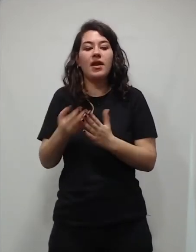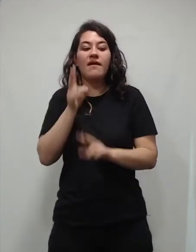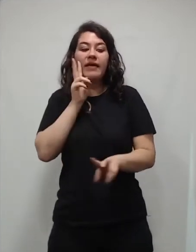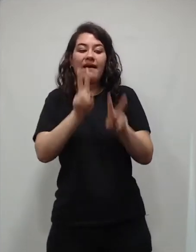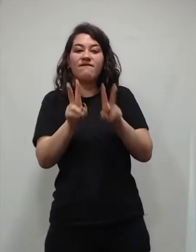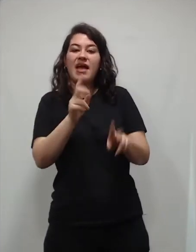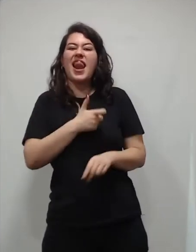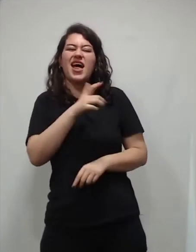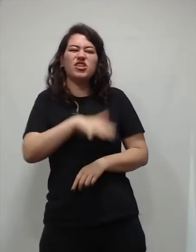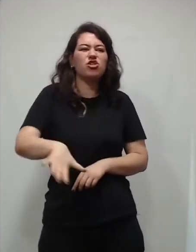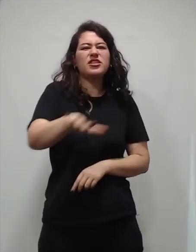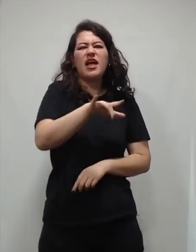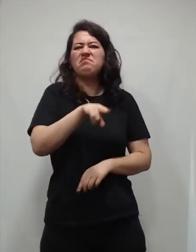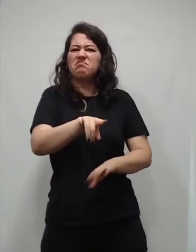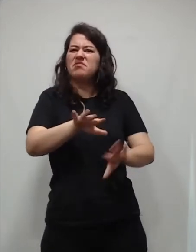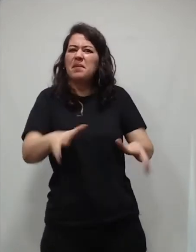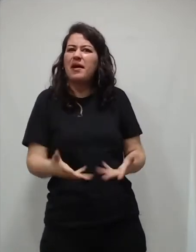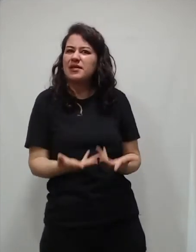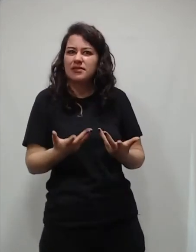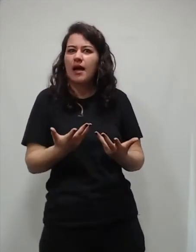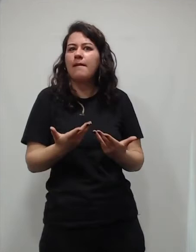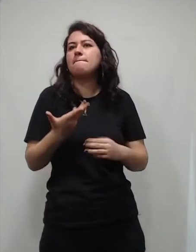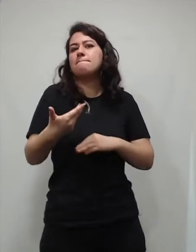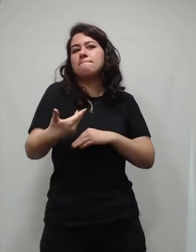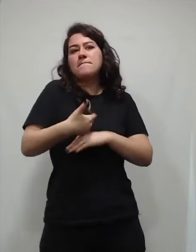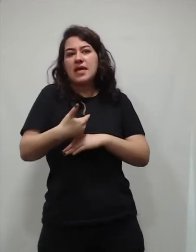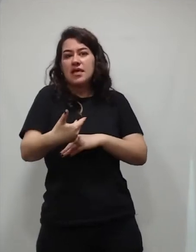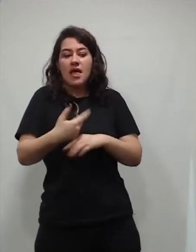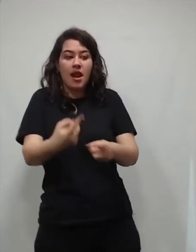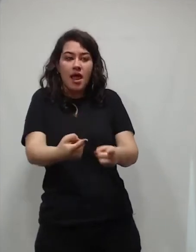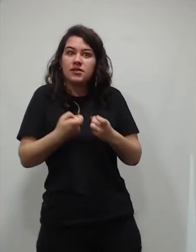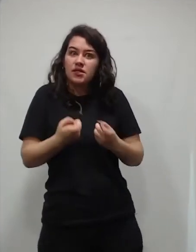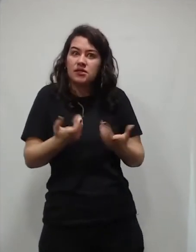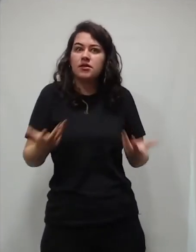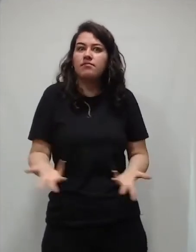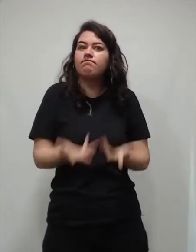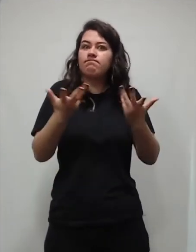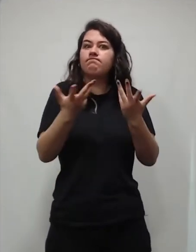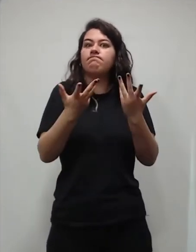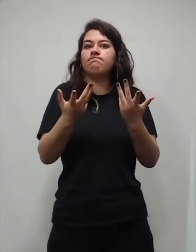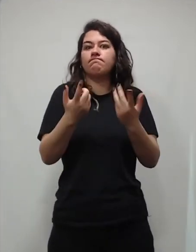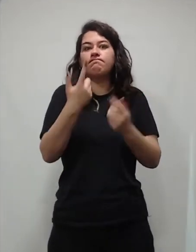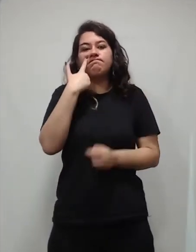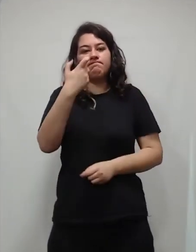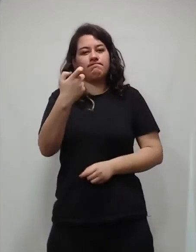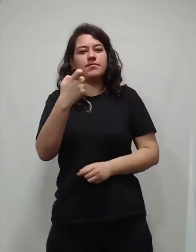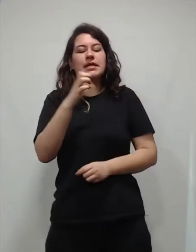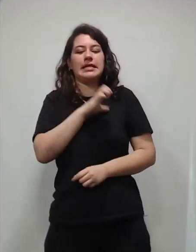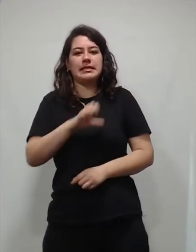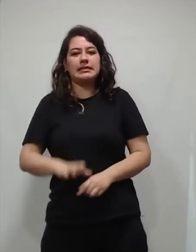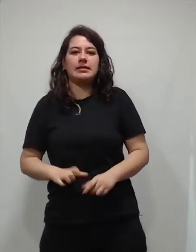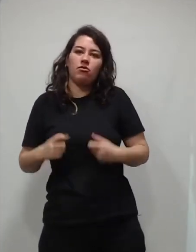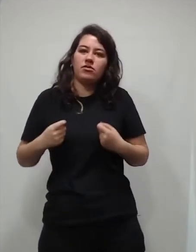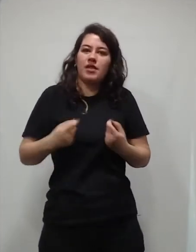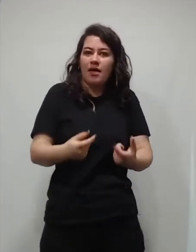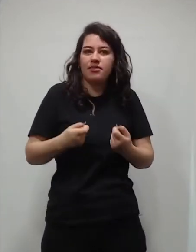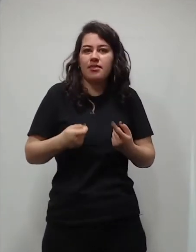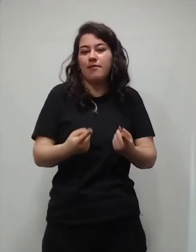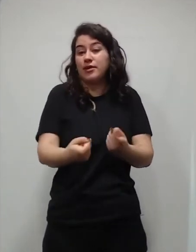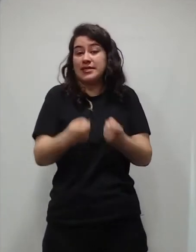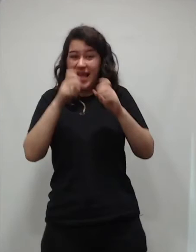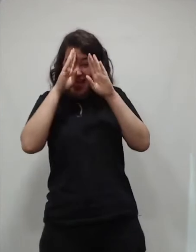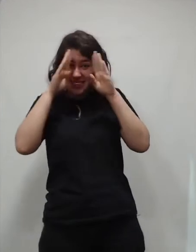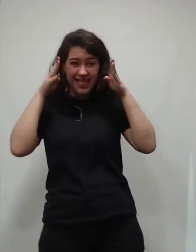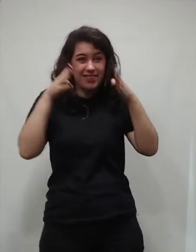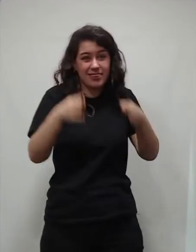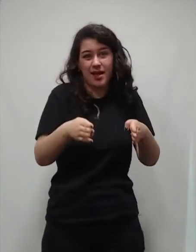que la sociedad reclama o instala como necesidad para atender en